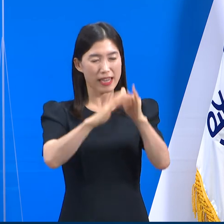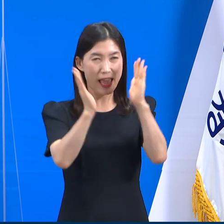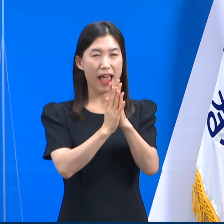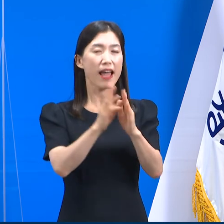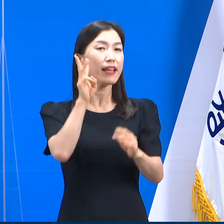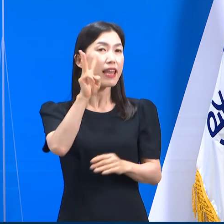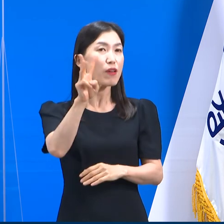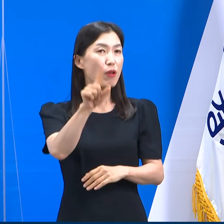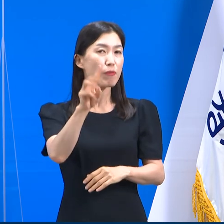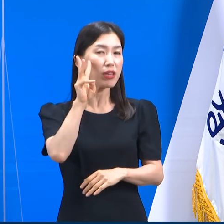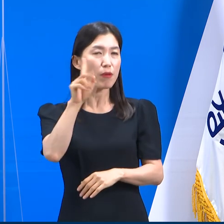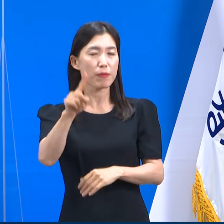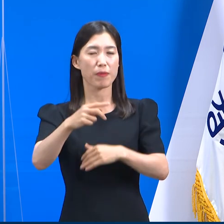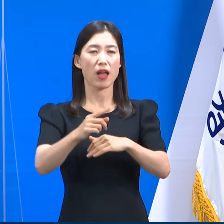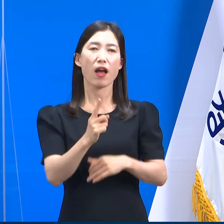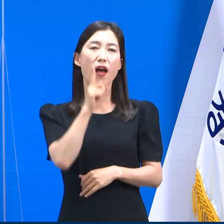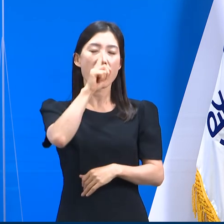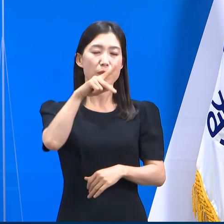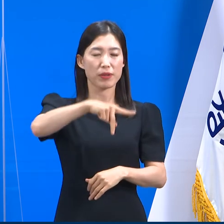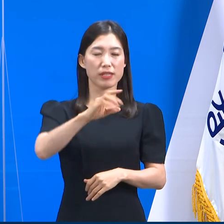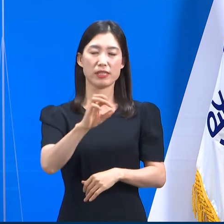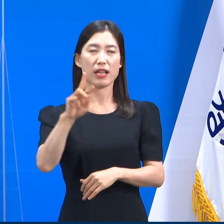받도록 조치하였습니다.